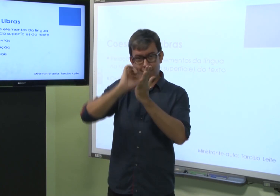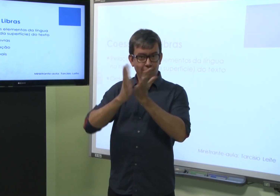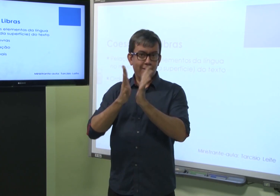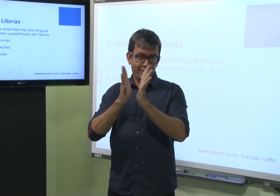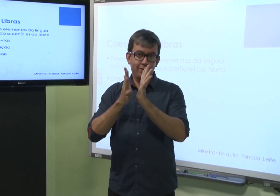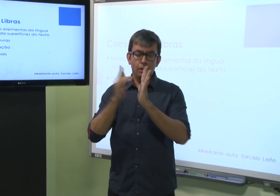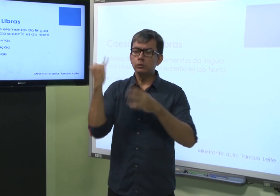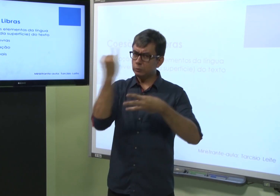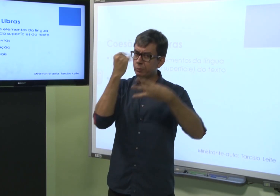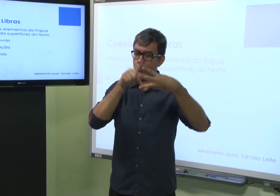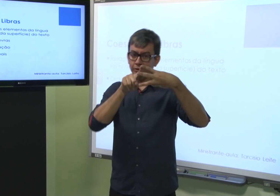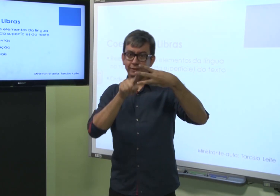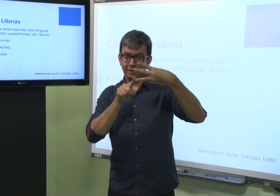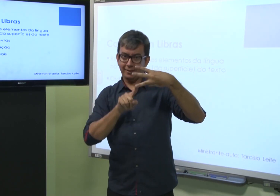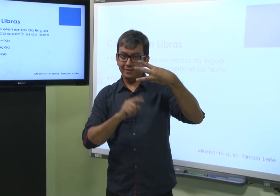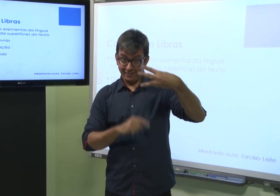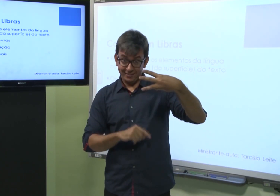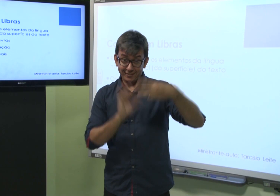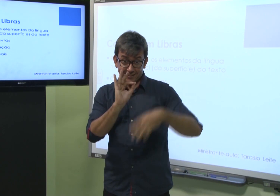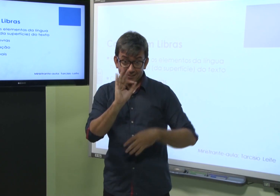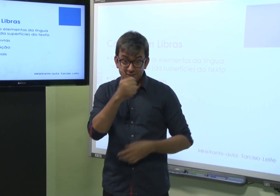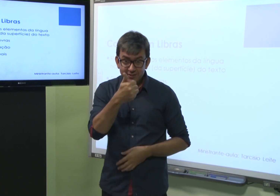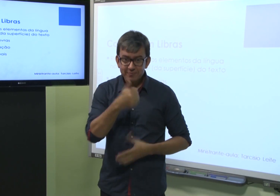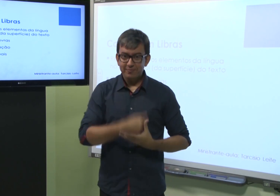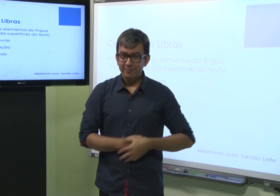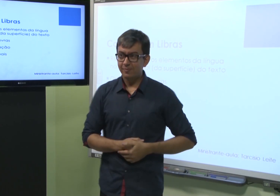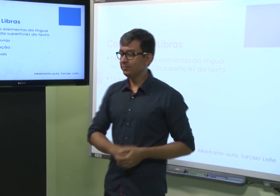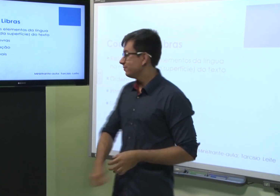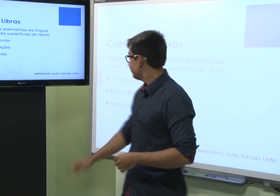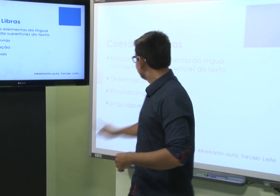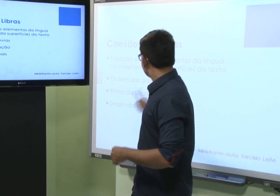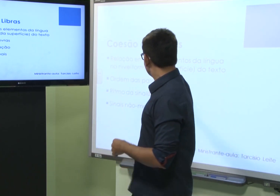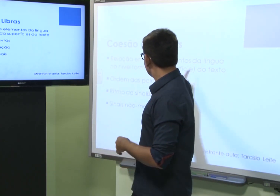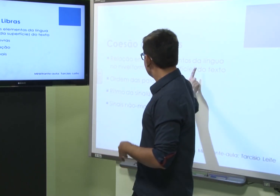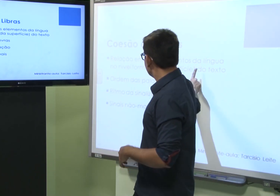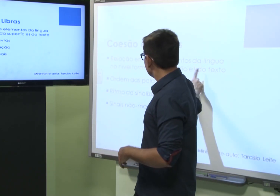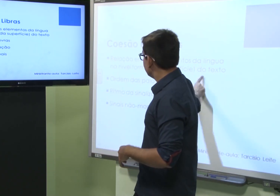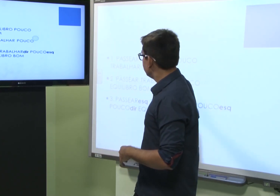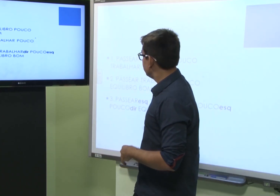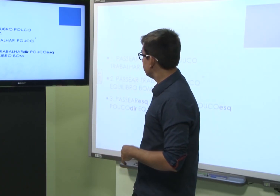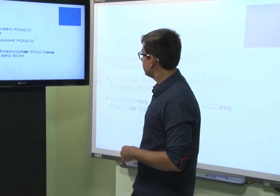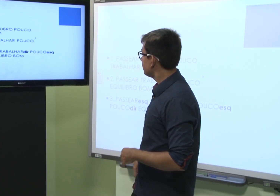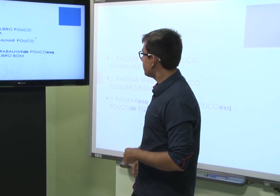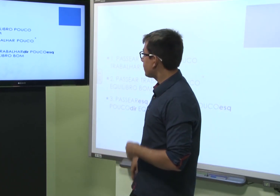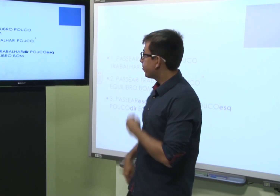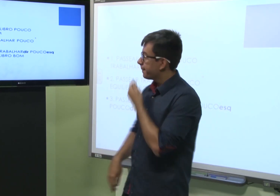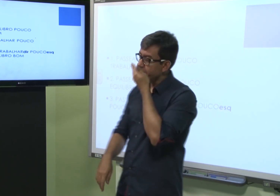com ele. E é muito bom para ensinar língua de sinais como L2 para ouvintes.